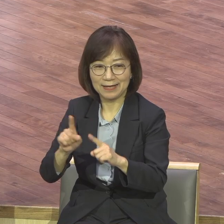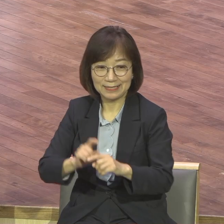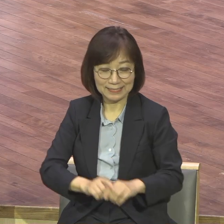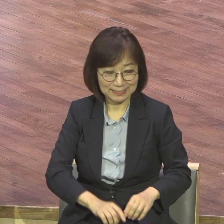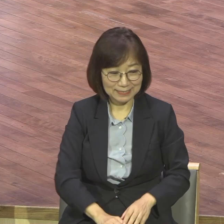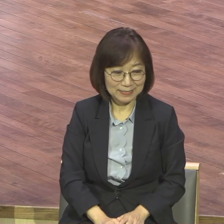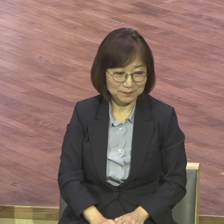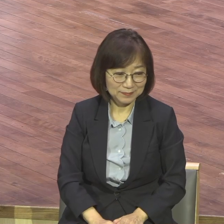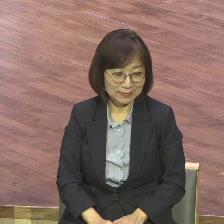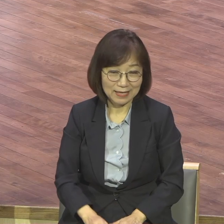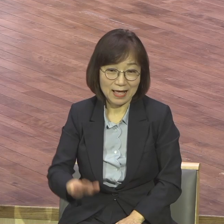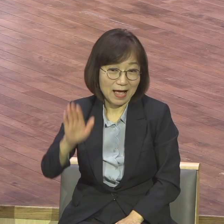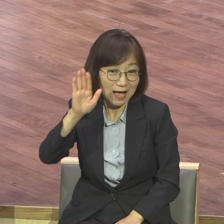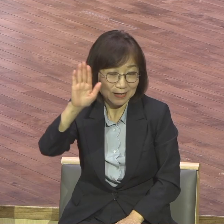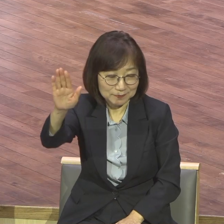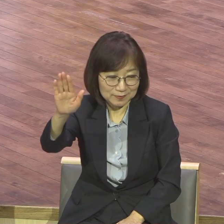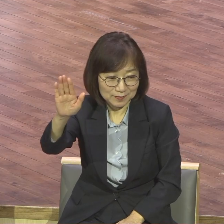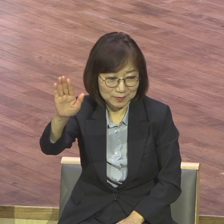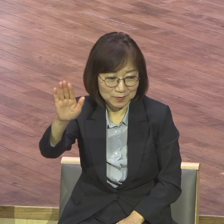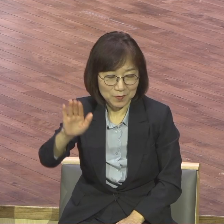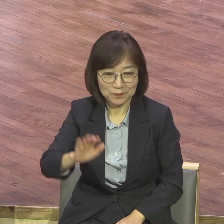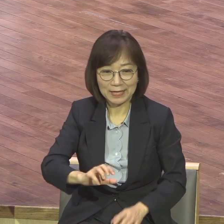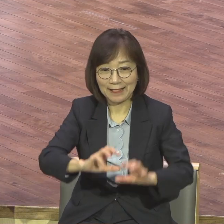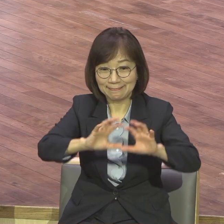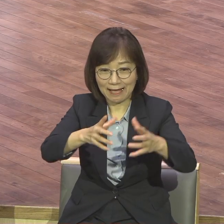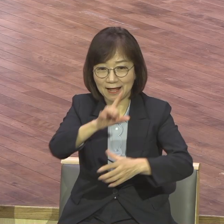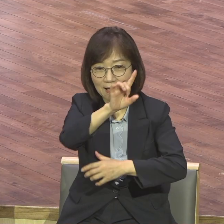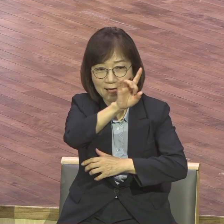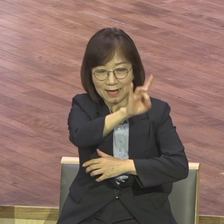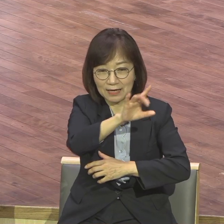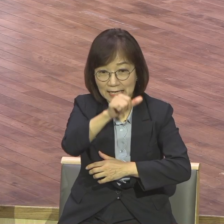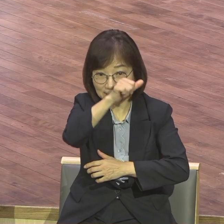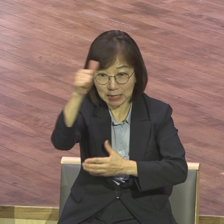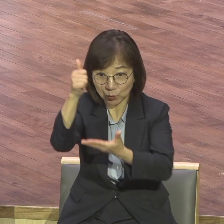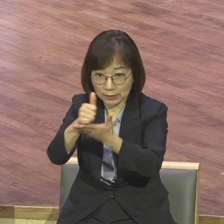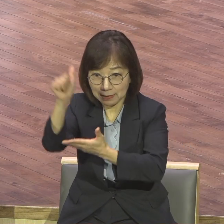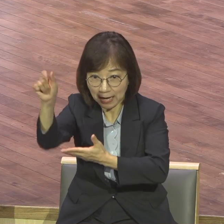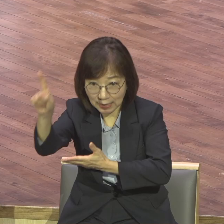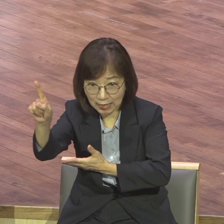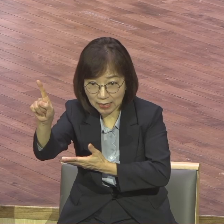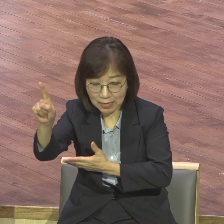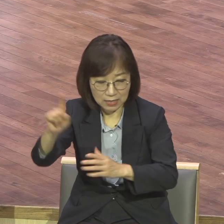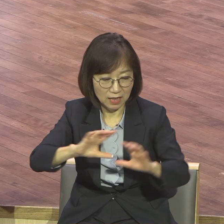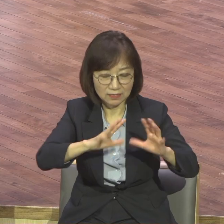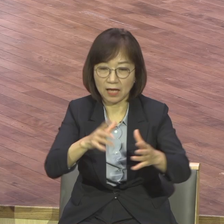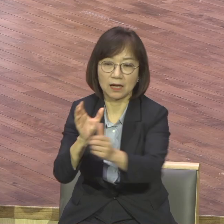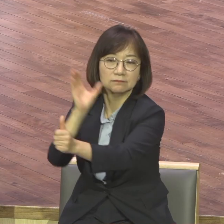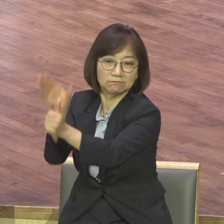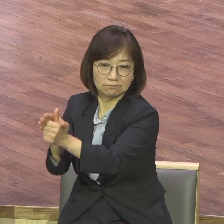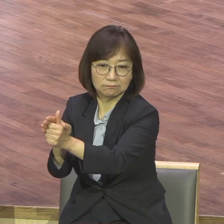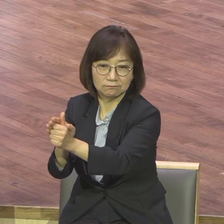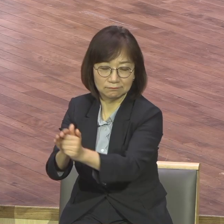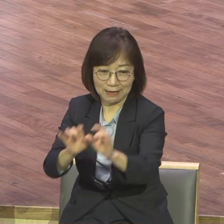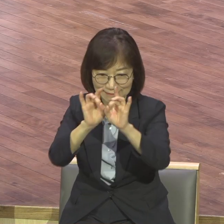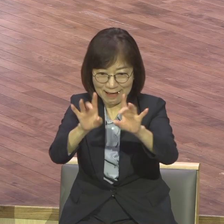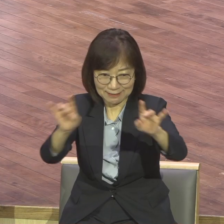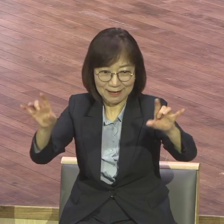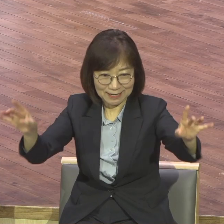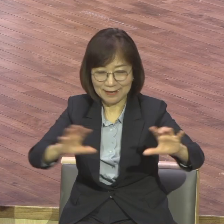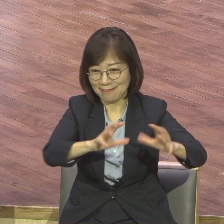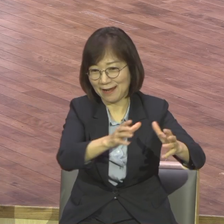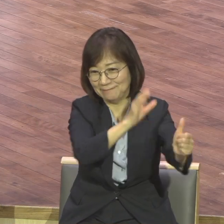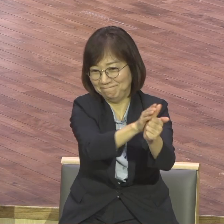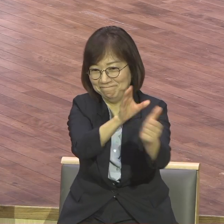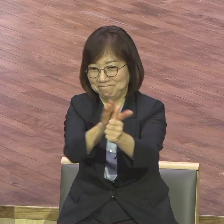이 교회가 이제 본격적으로 한나라를 네가 살리라. 내가 어떻게 살립니까? 무슨 힘이 있어, 무슨 돈이